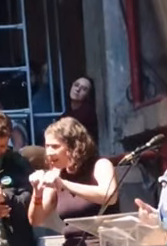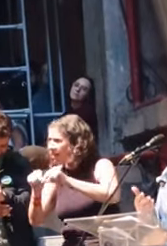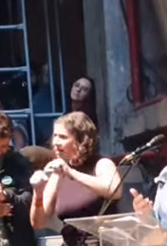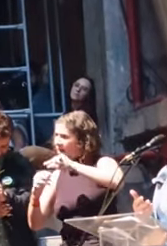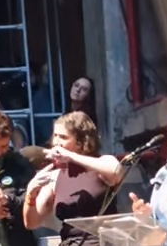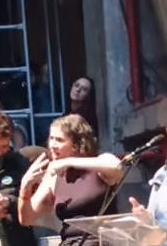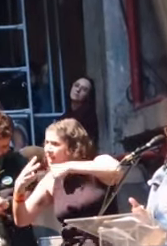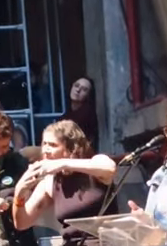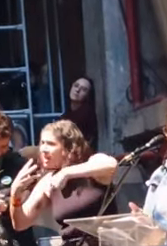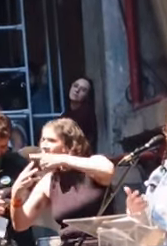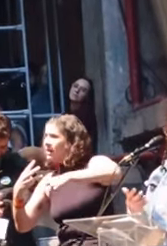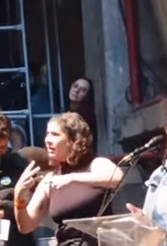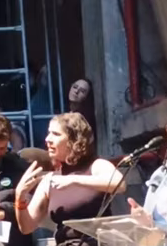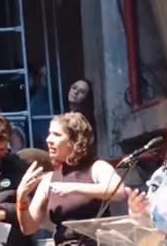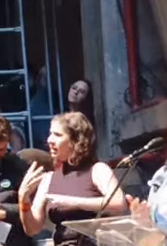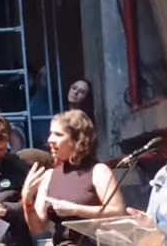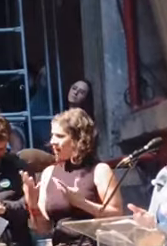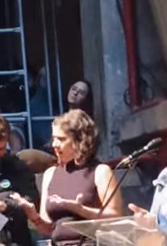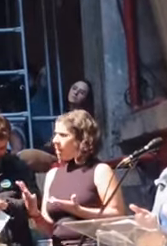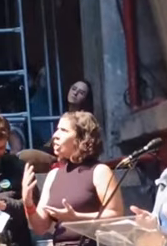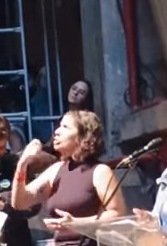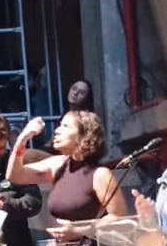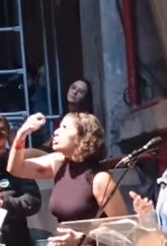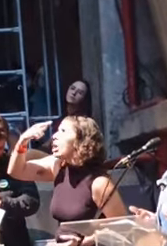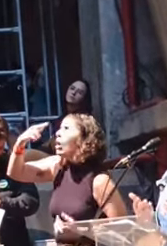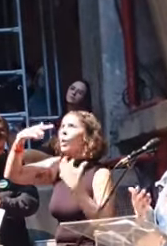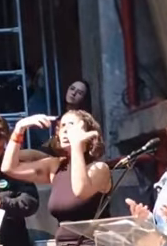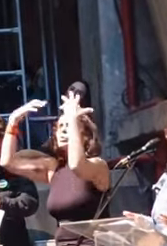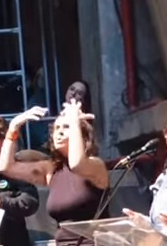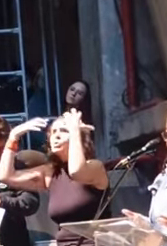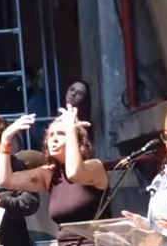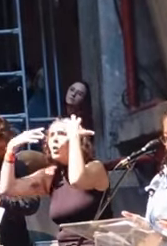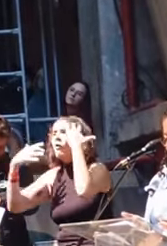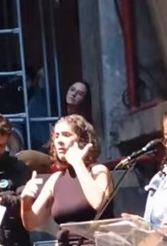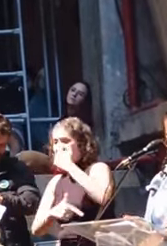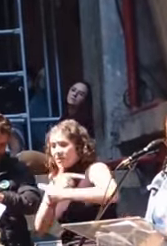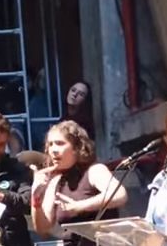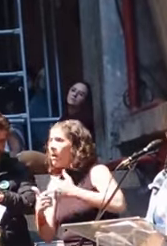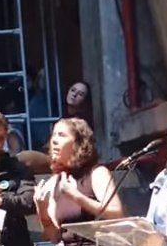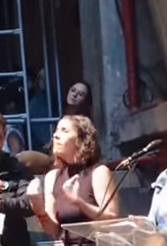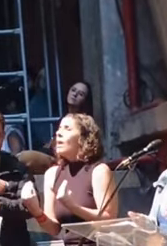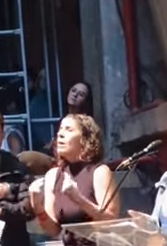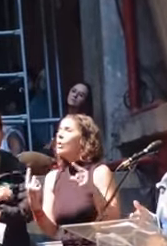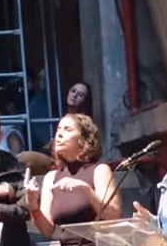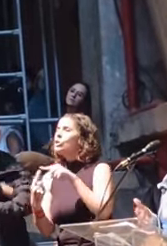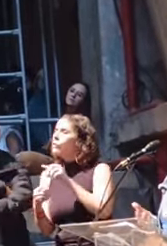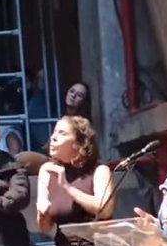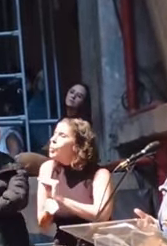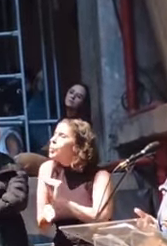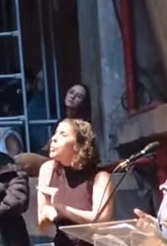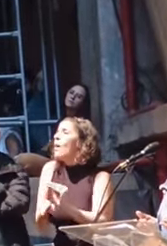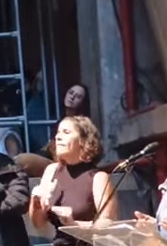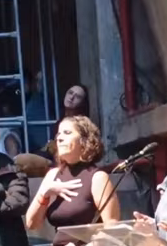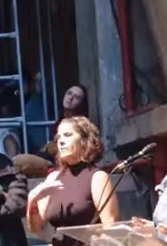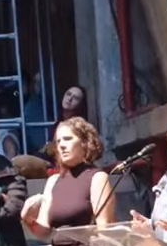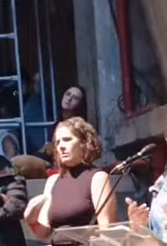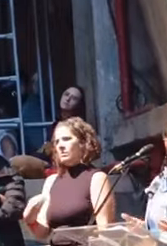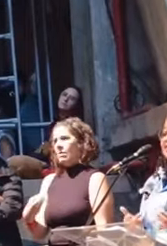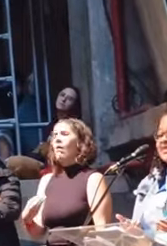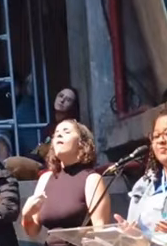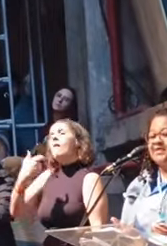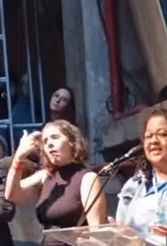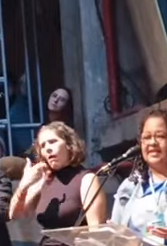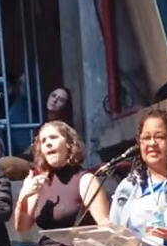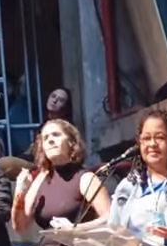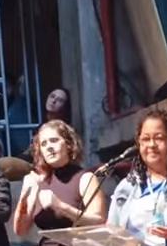ela trabalha debaixo de sol e de chuva para criar seus filhos. E ela é uma eleitora e ela tem